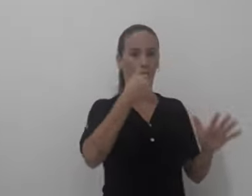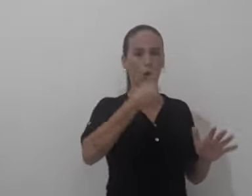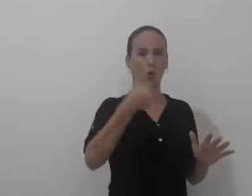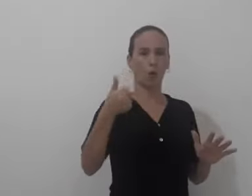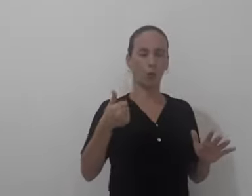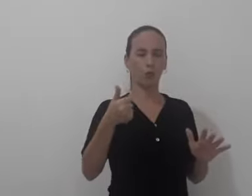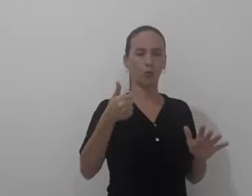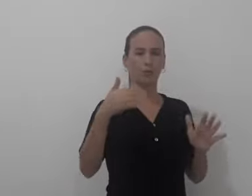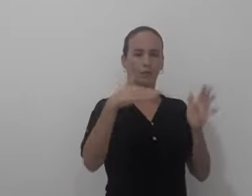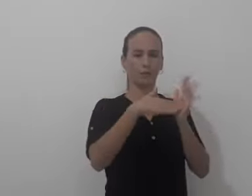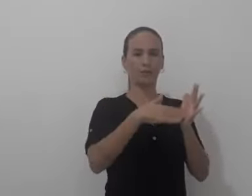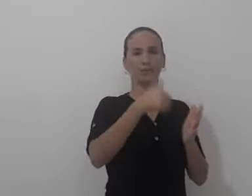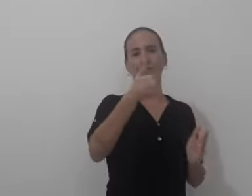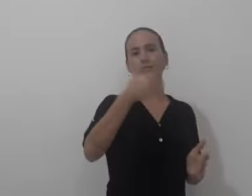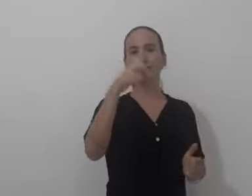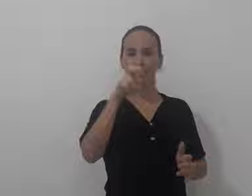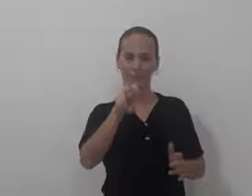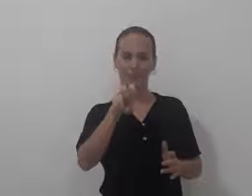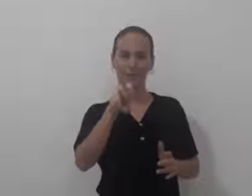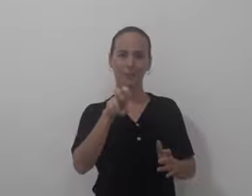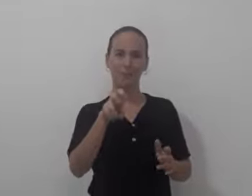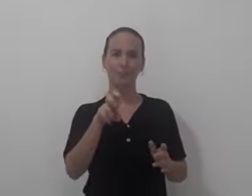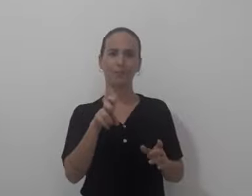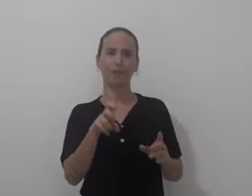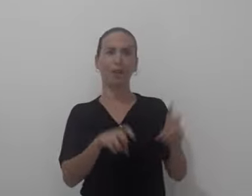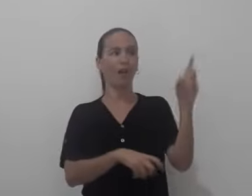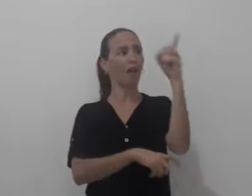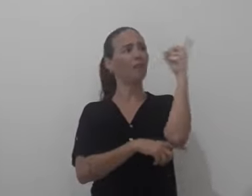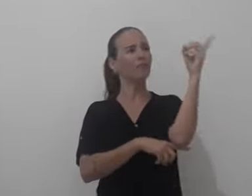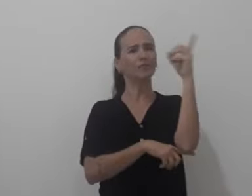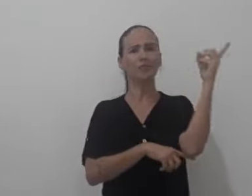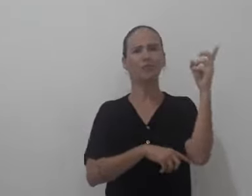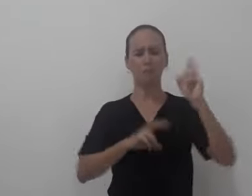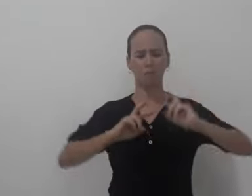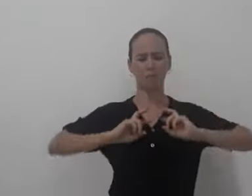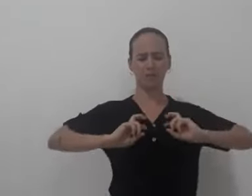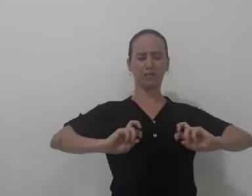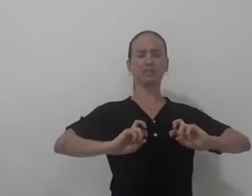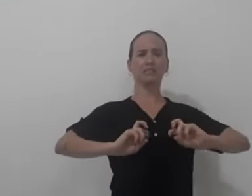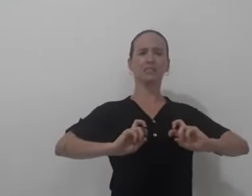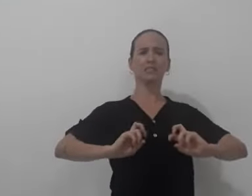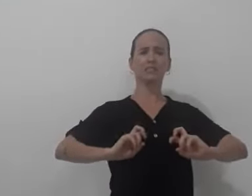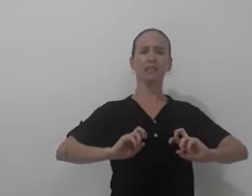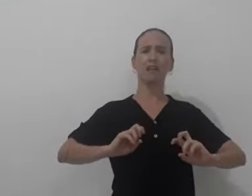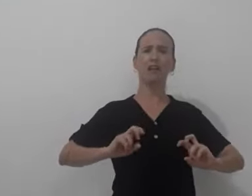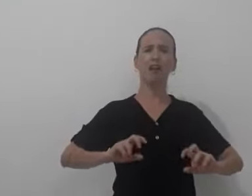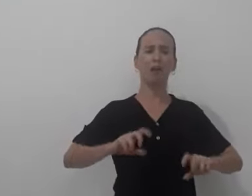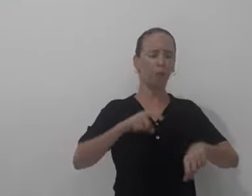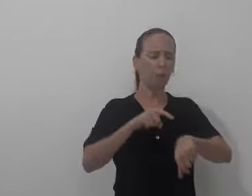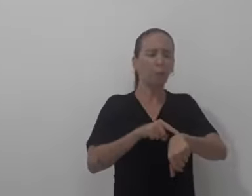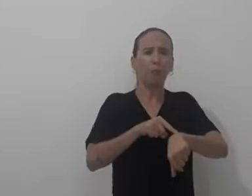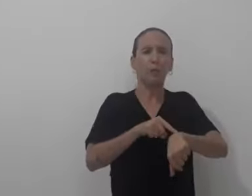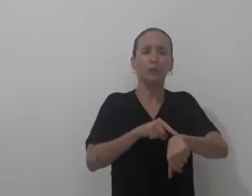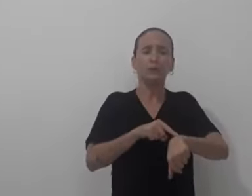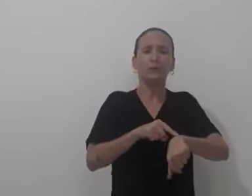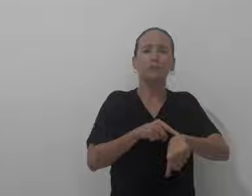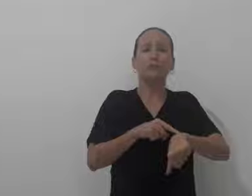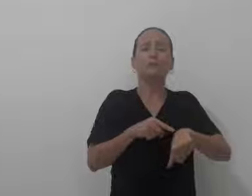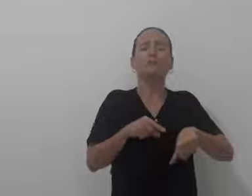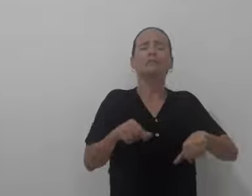Davi demonstra que ele está passando por uma crise, por um momento difícil. Então, primeiro ele se lembra de tudo aquilo que Deus